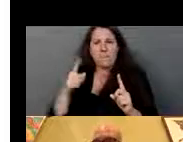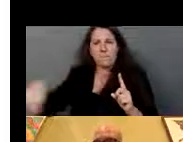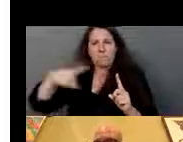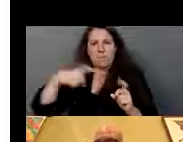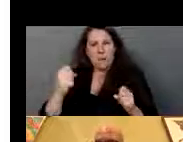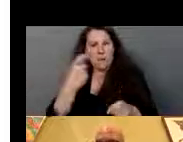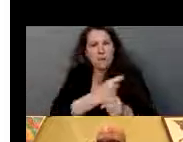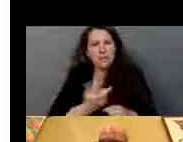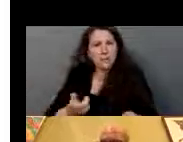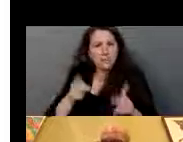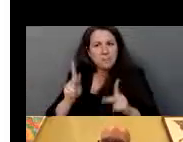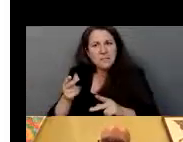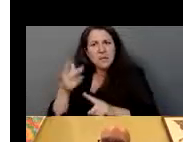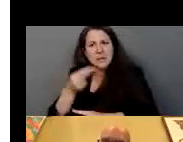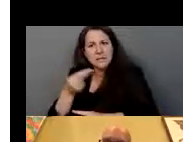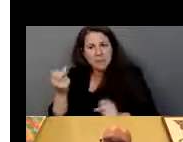en situation de handicap.